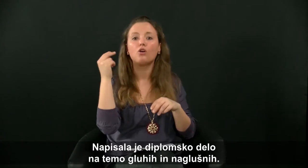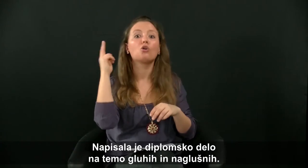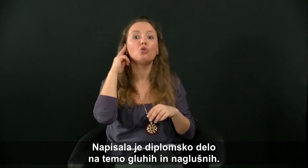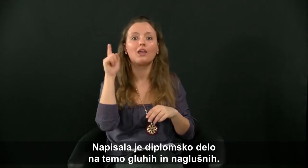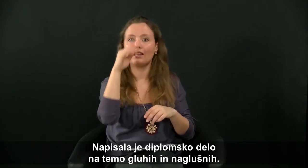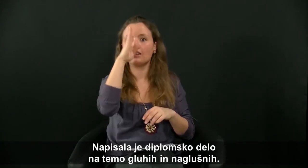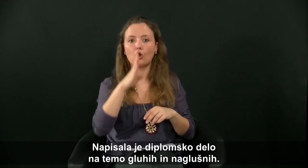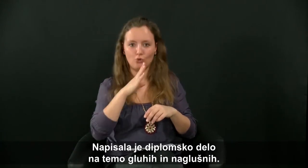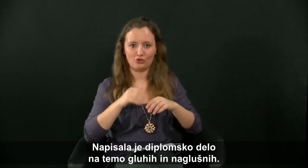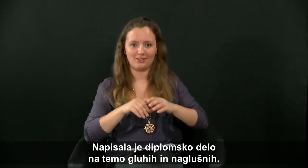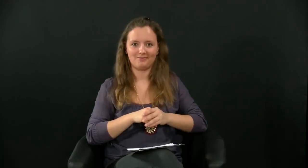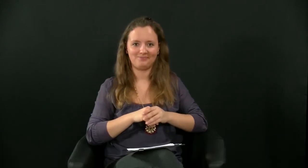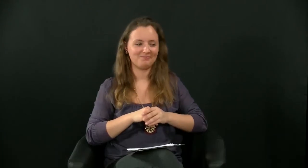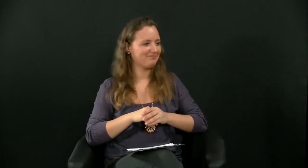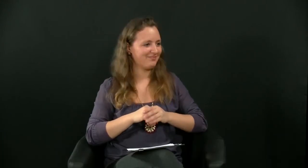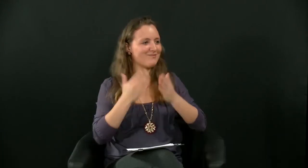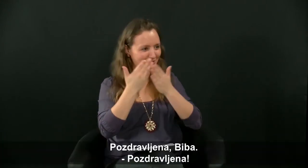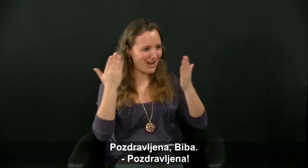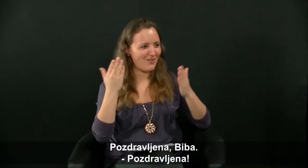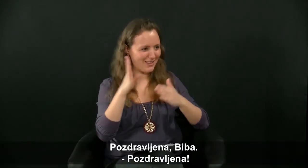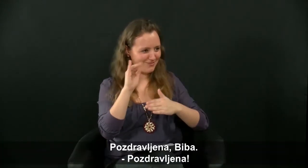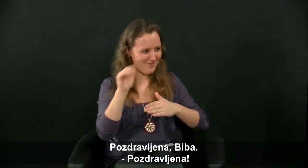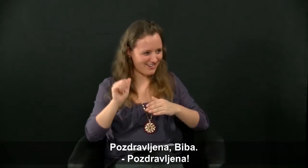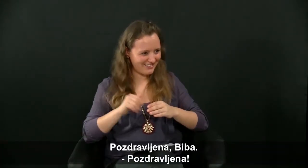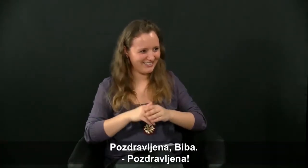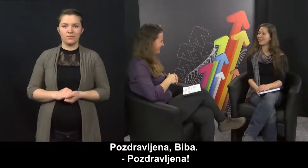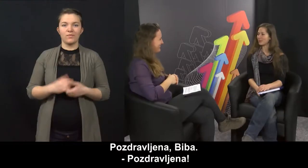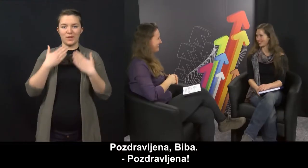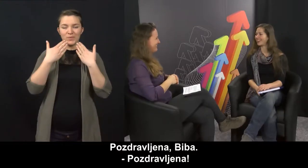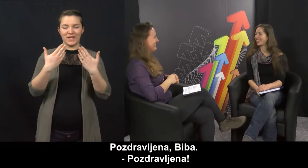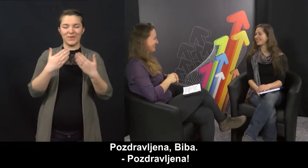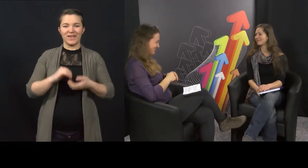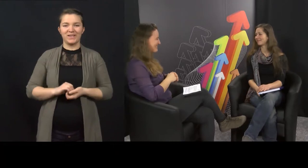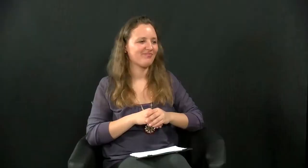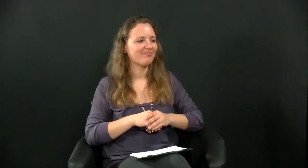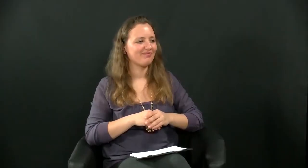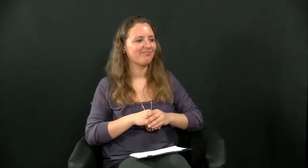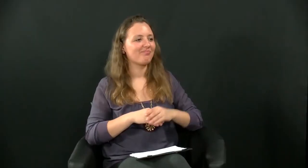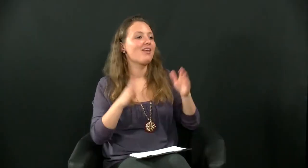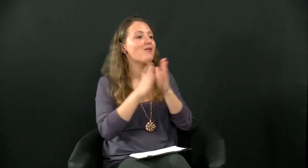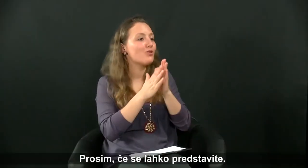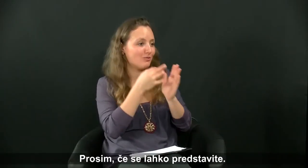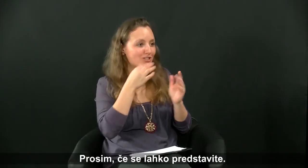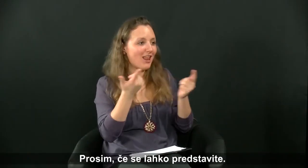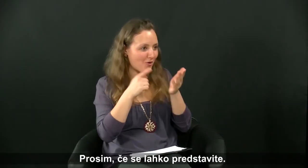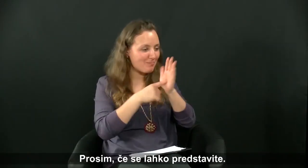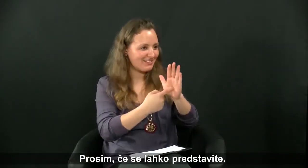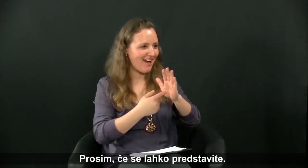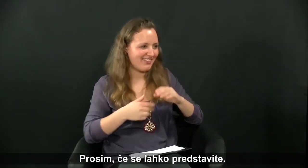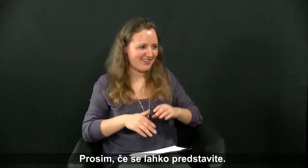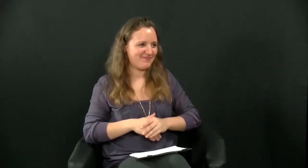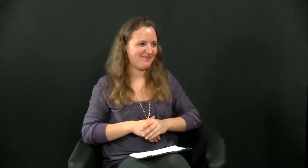temo Gluhi in naglušni. Pozdravljena, Biba. Pozdravljena. Prosim, če se